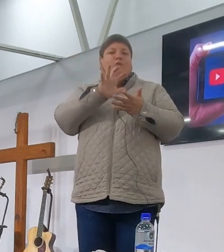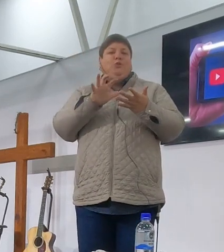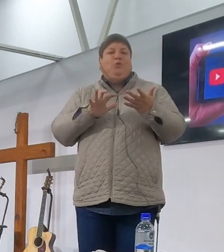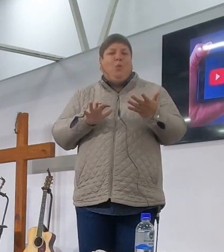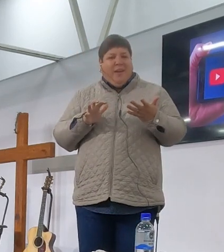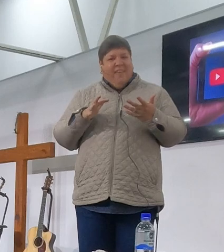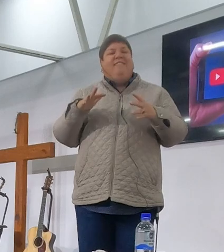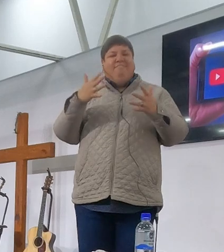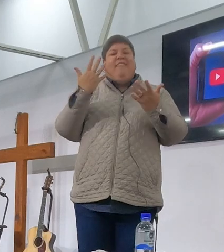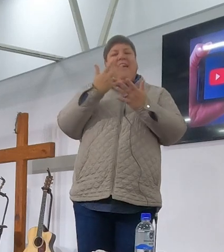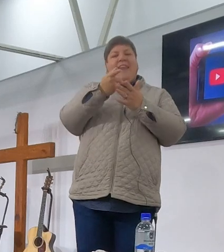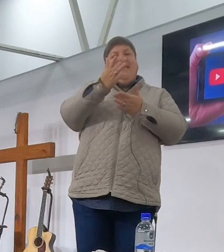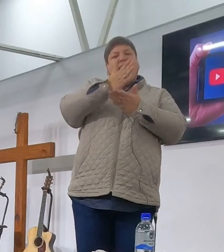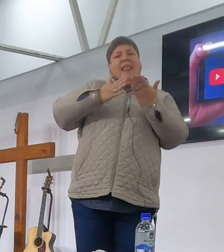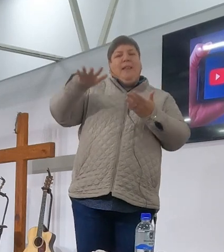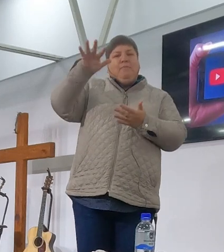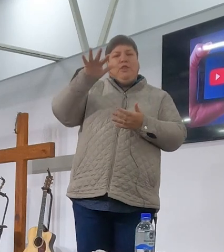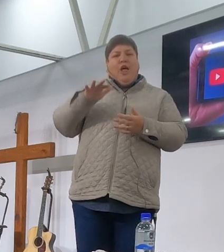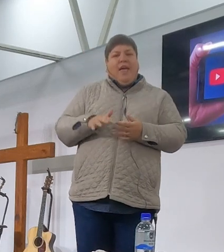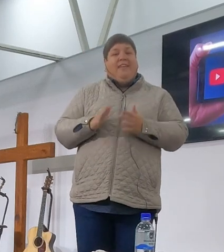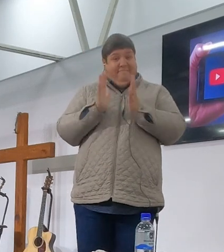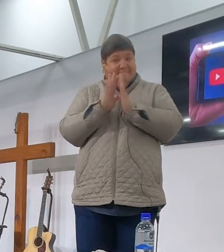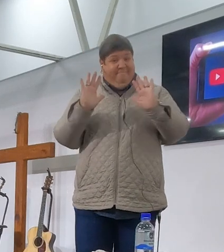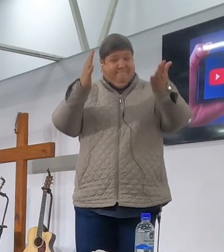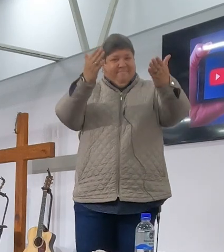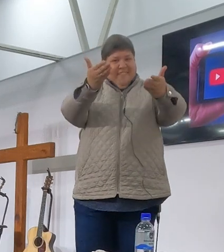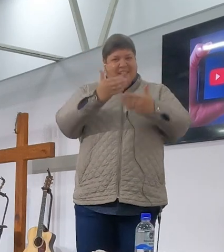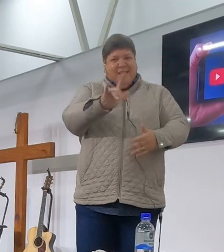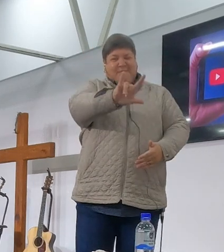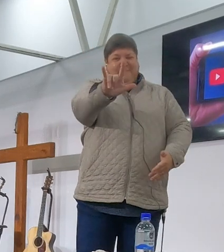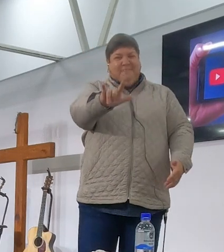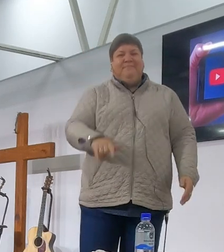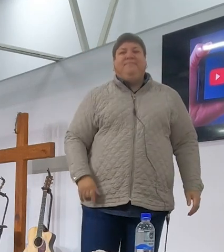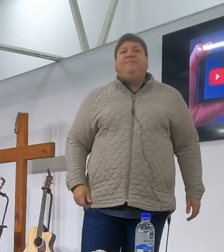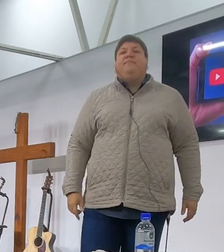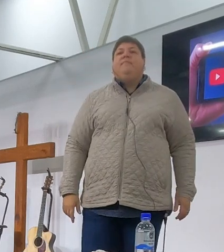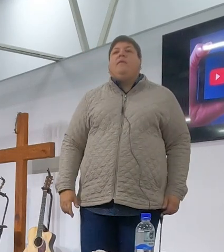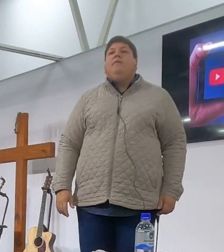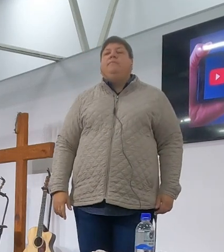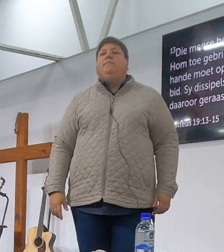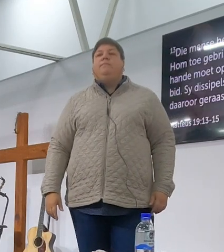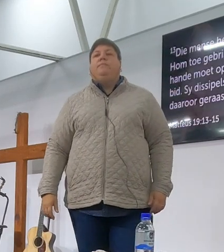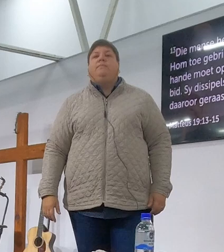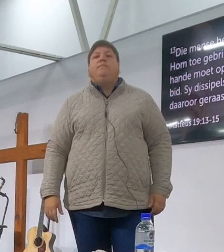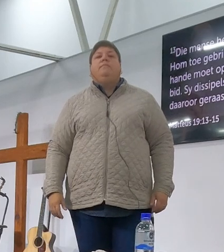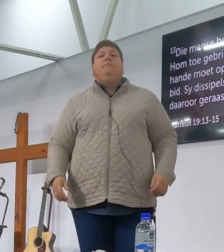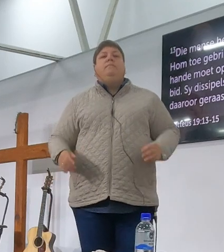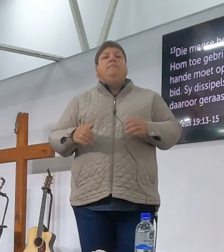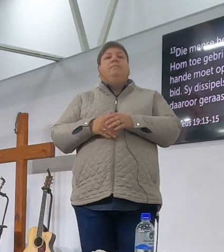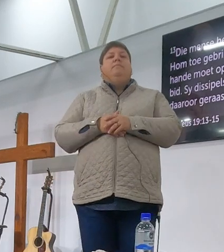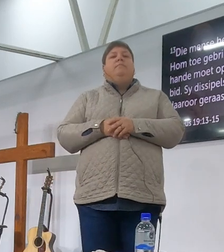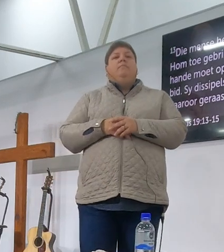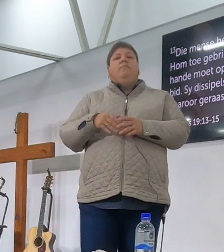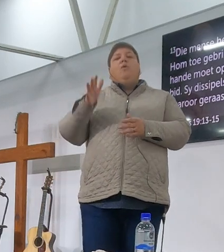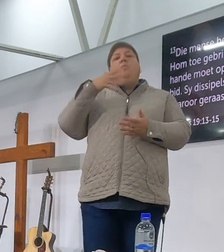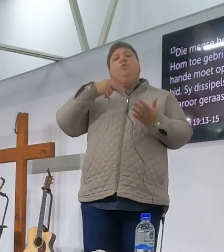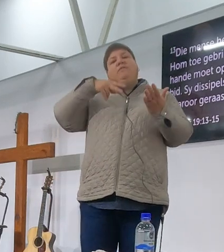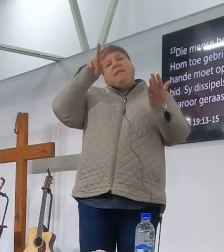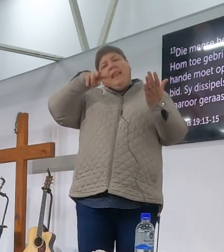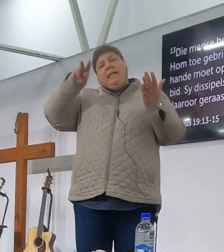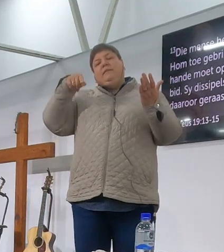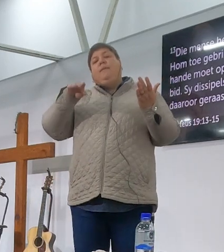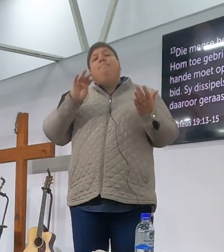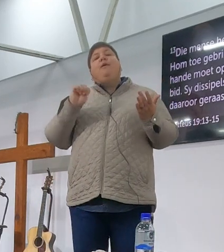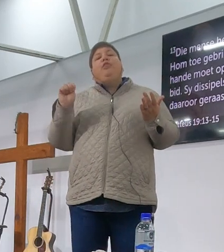volwassenes wat jy ken, moet hoor. Geef hulle lekker aan 'n klap toe, baie welkom. Baie welkom. Okay, so kom ons lees saam